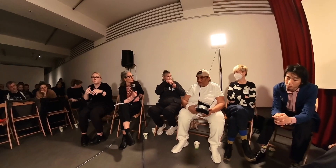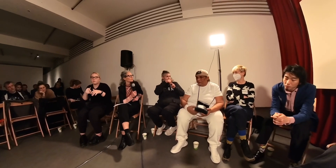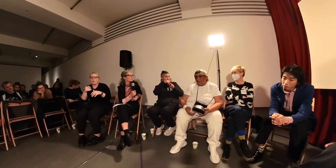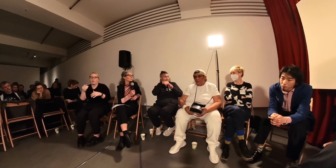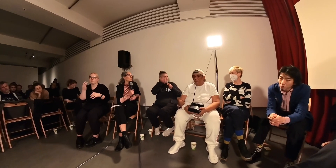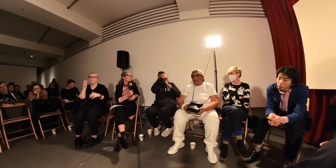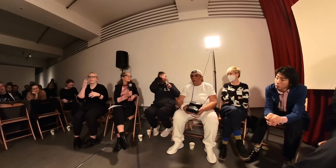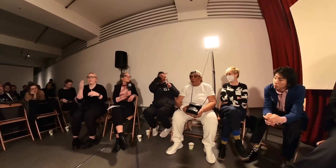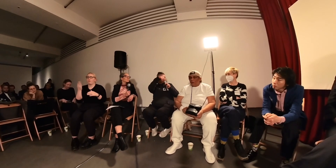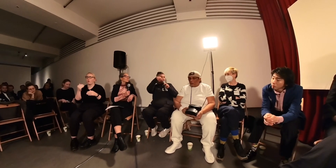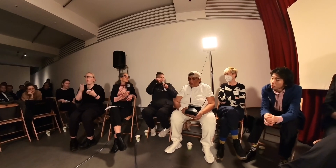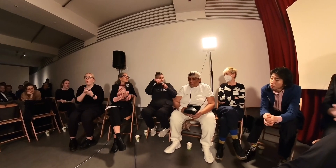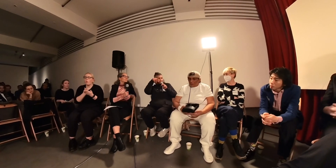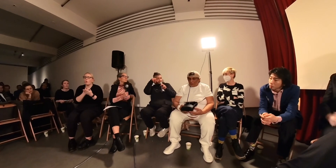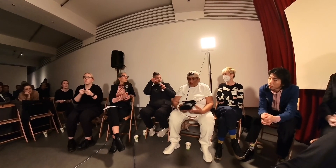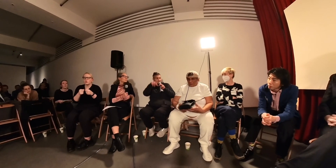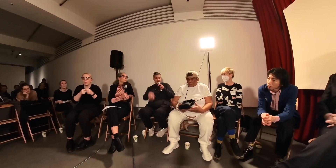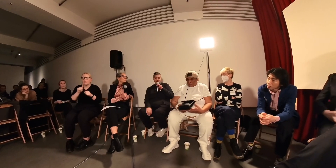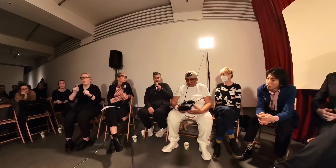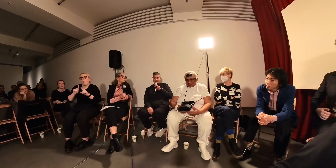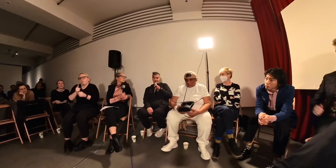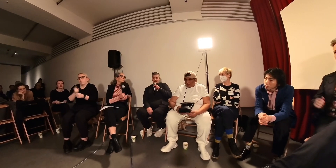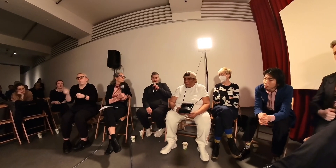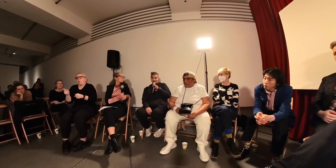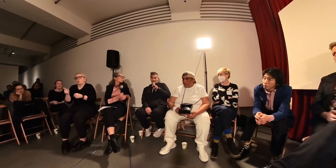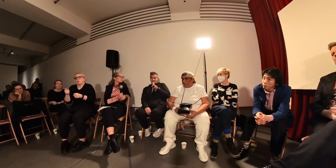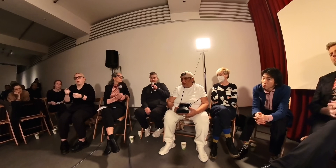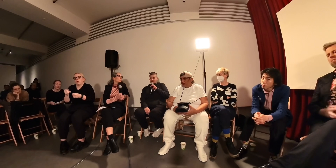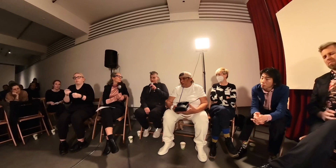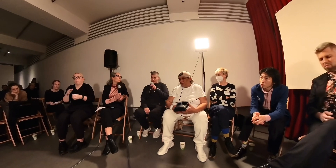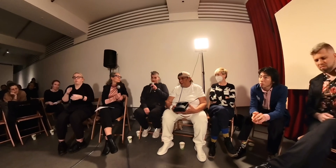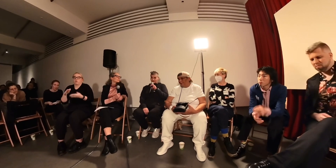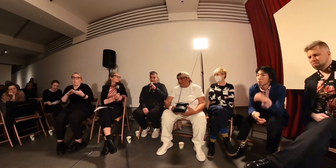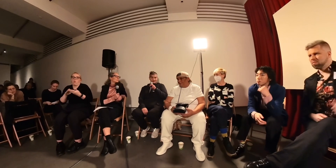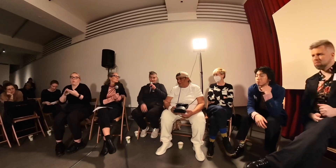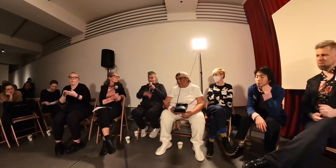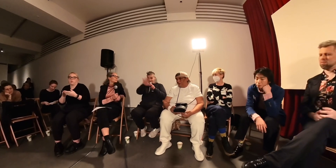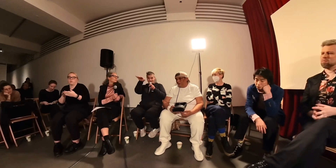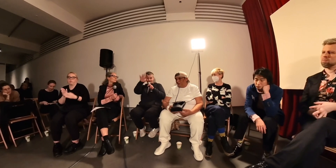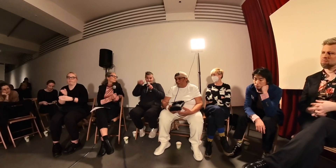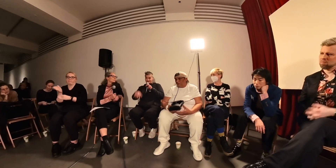jako kolektiv už, anebo jestli jsme se byli jenom někde podívat, a my všichni,